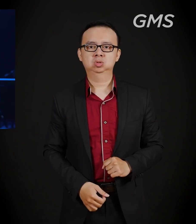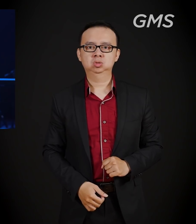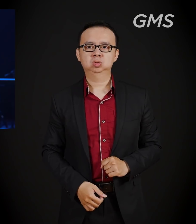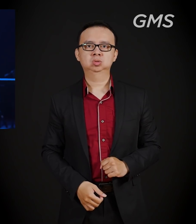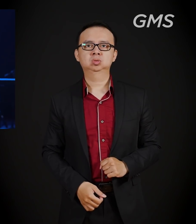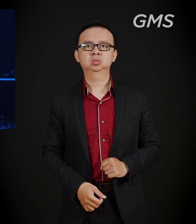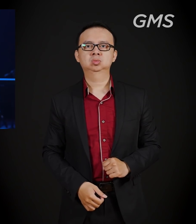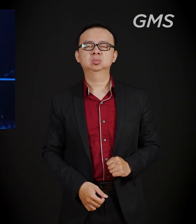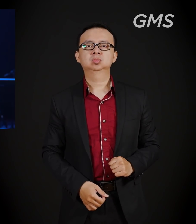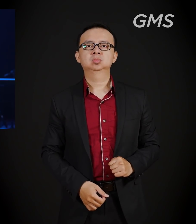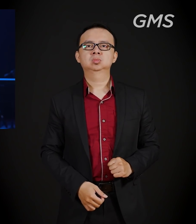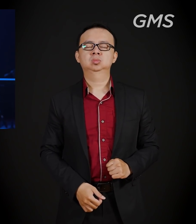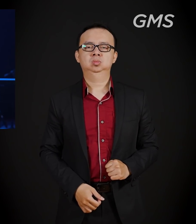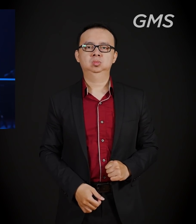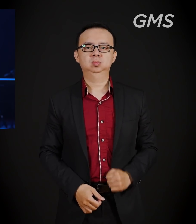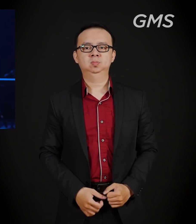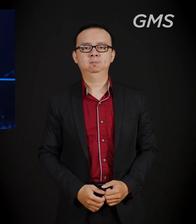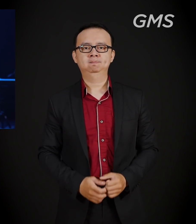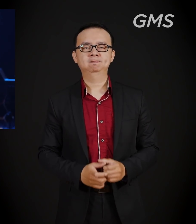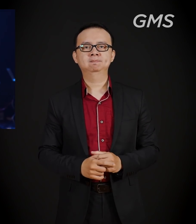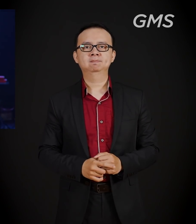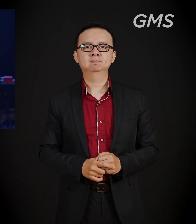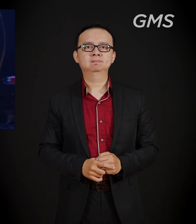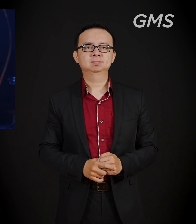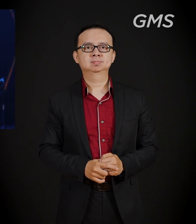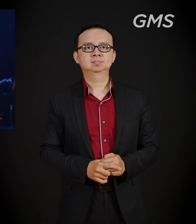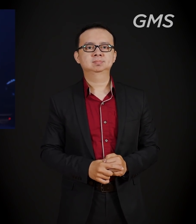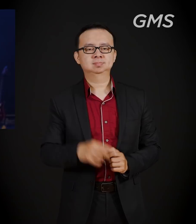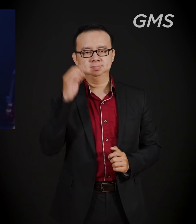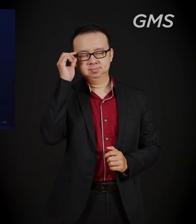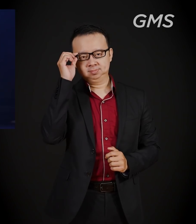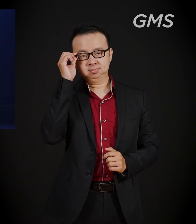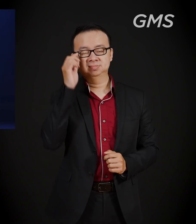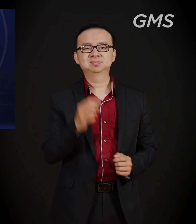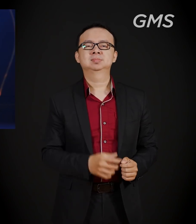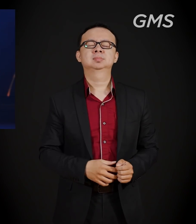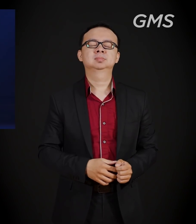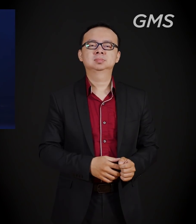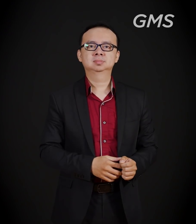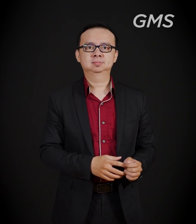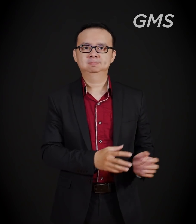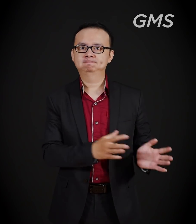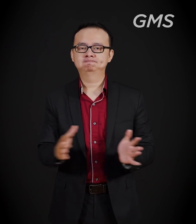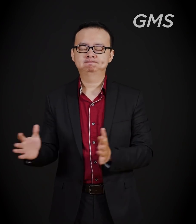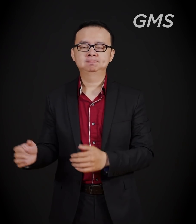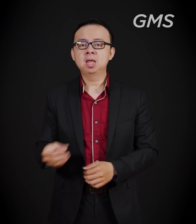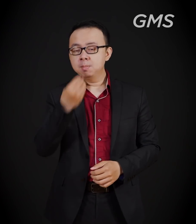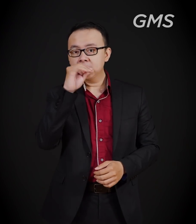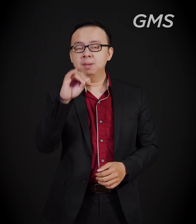yaitu di dalam hati manusia. Saudaraku, berarti pekabaran Injil yang